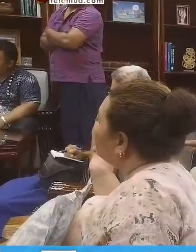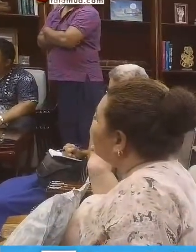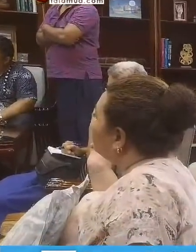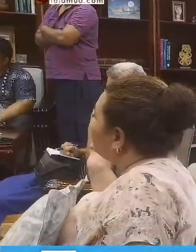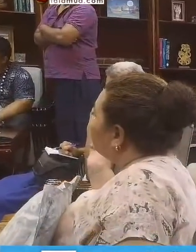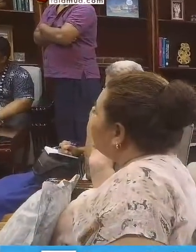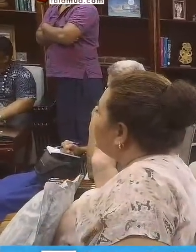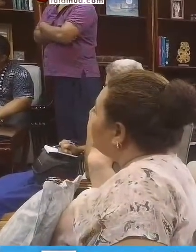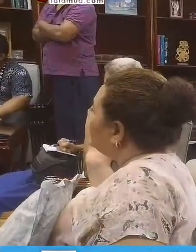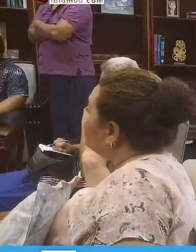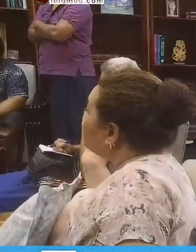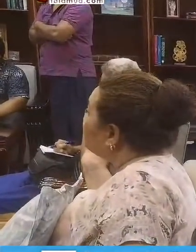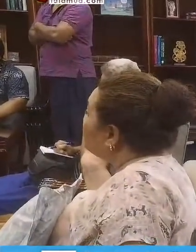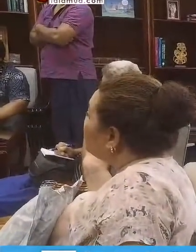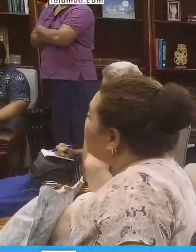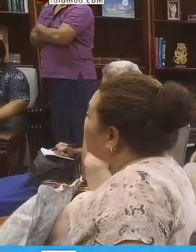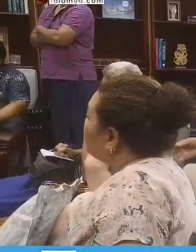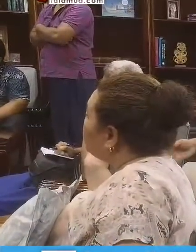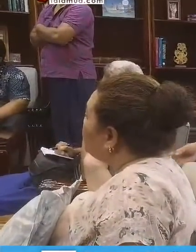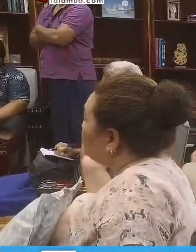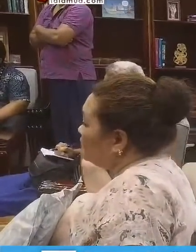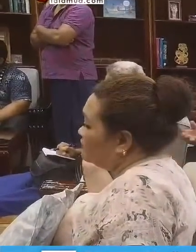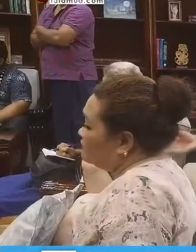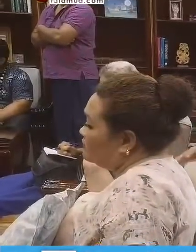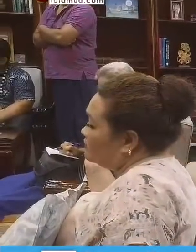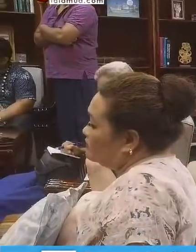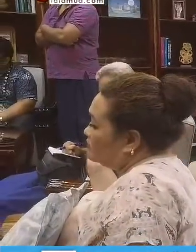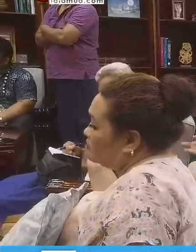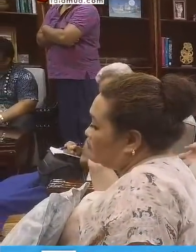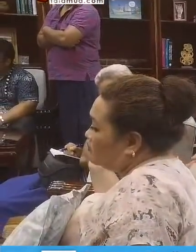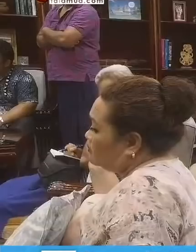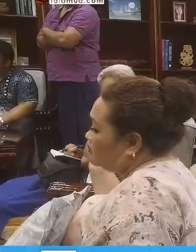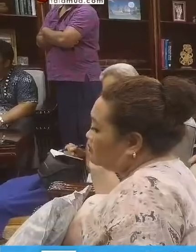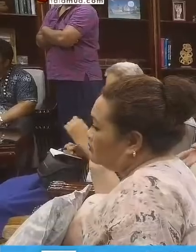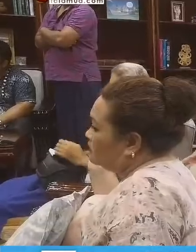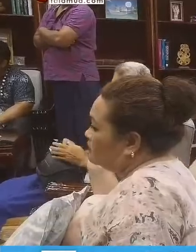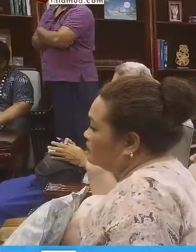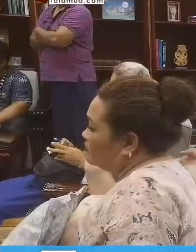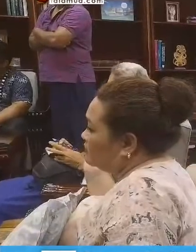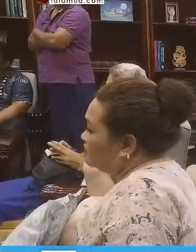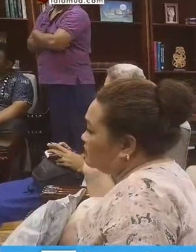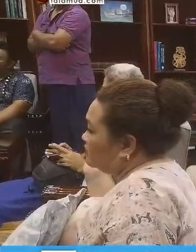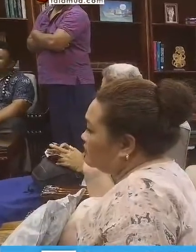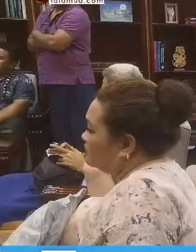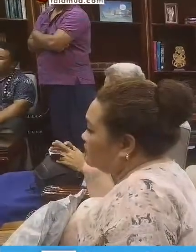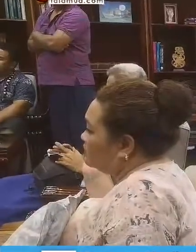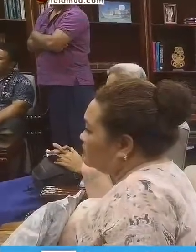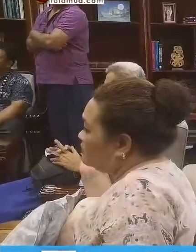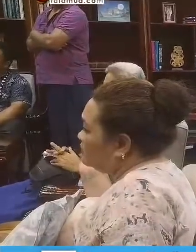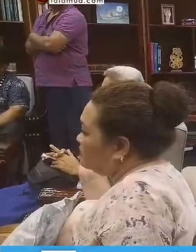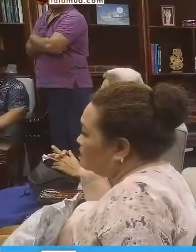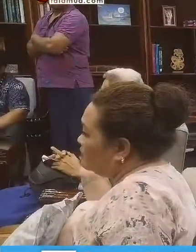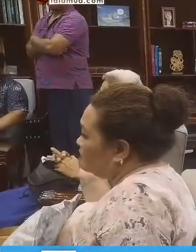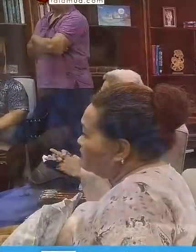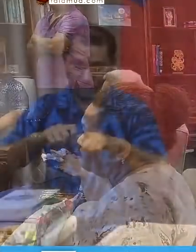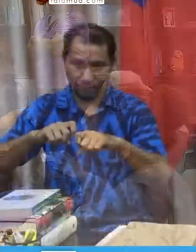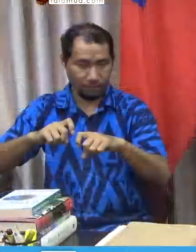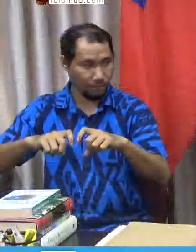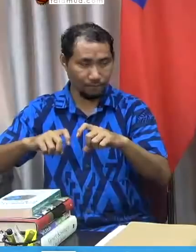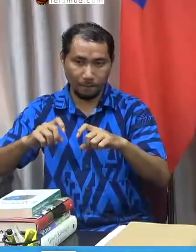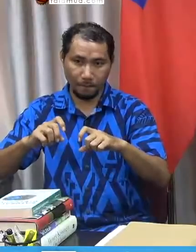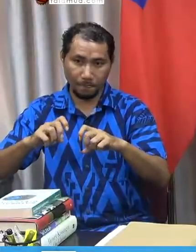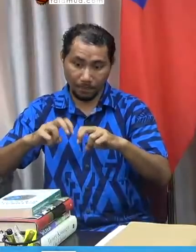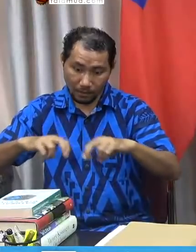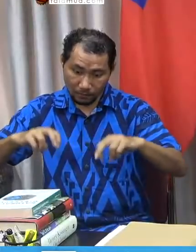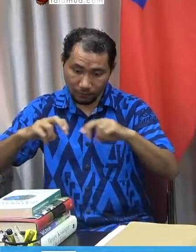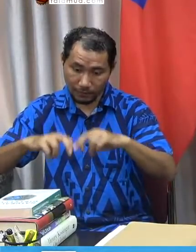fa se tu la fono le un pasi si tu ya wa mai le ipo a me e la vela me ma no me to o